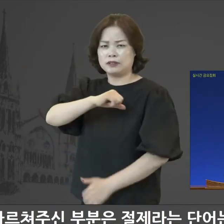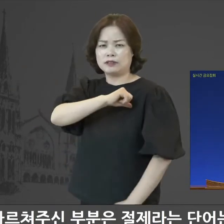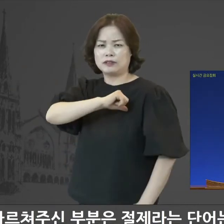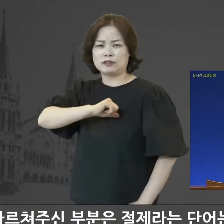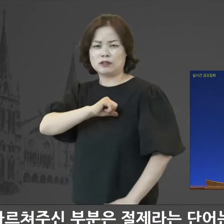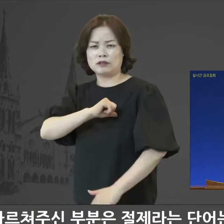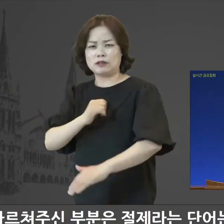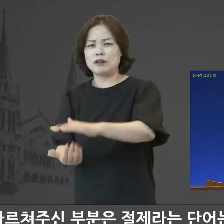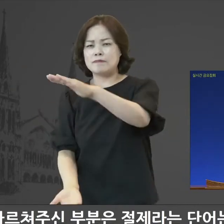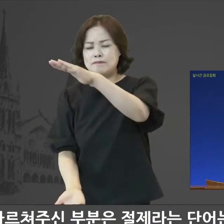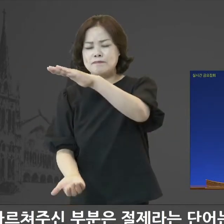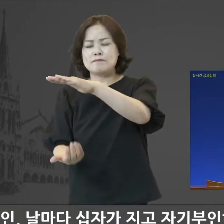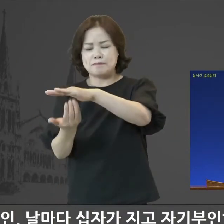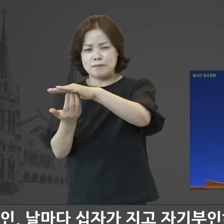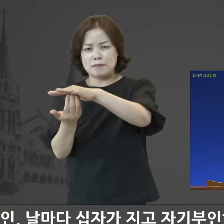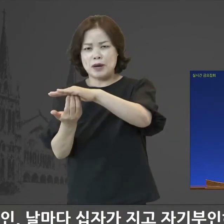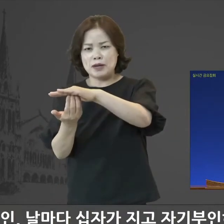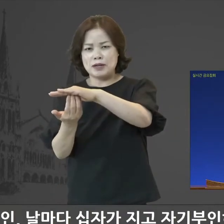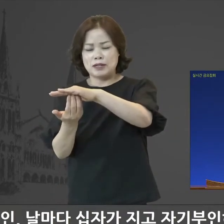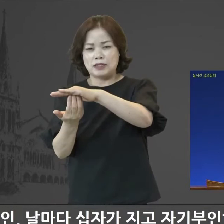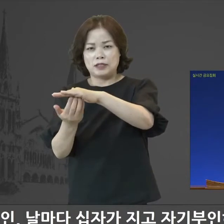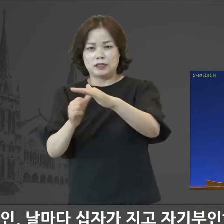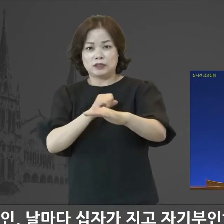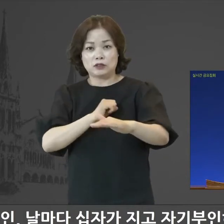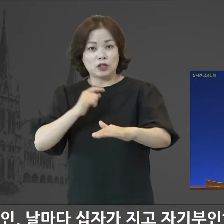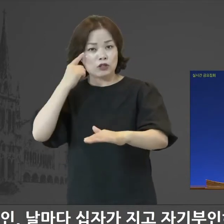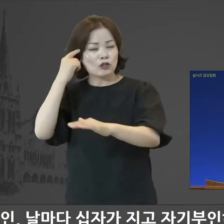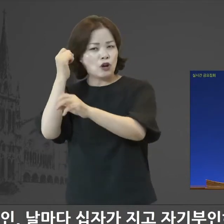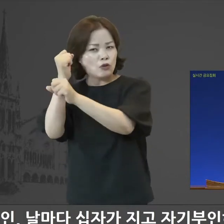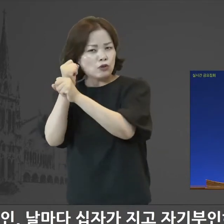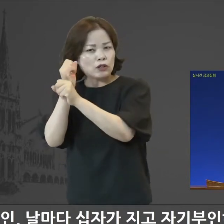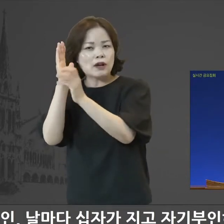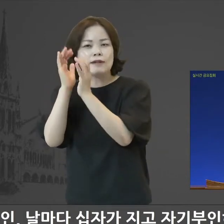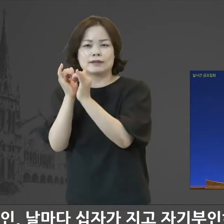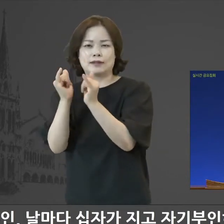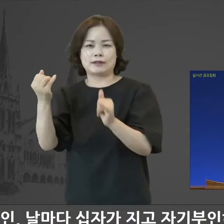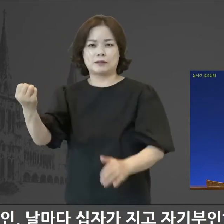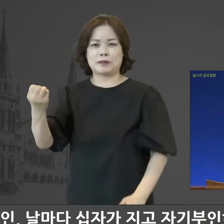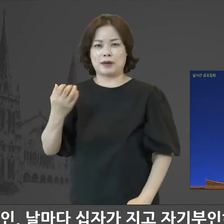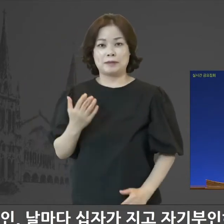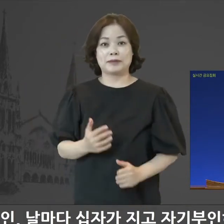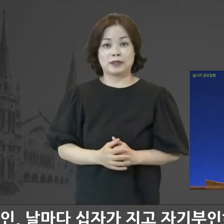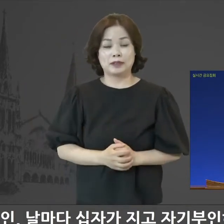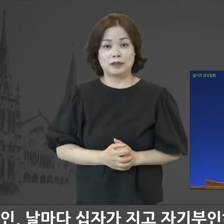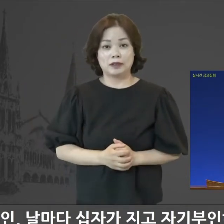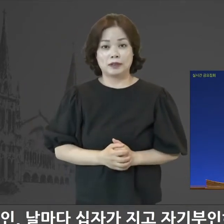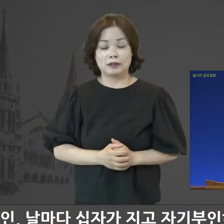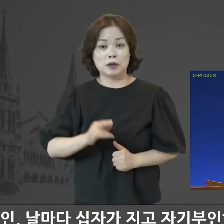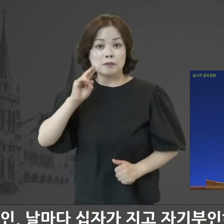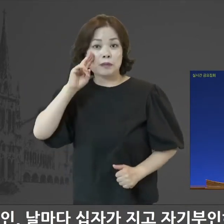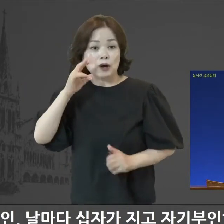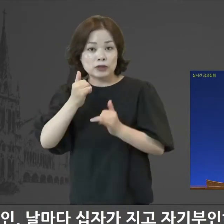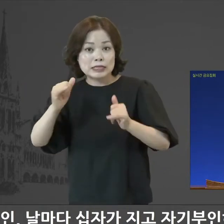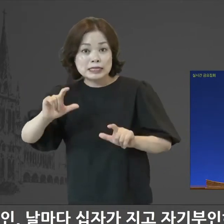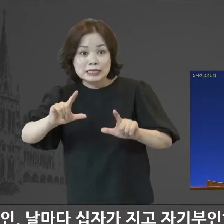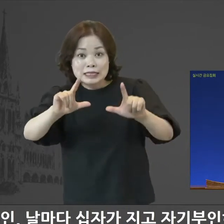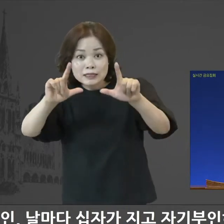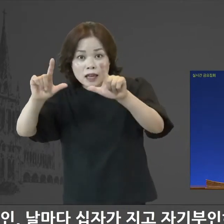절정이라, 이렇게 이 절제를 연구하는 이 학자들은 그런 결론을 내립니다. 그러고 보니까 바울의